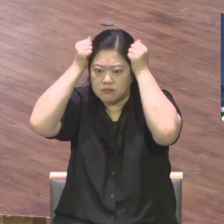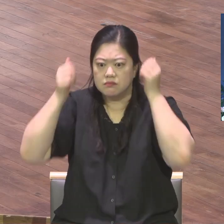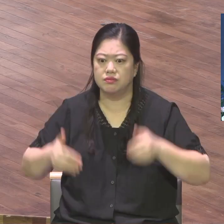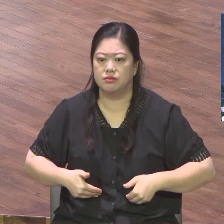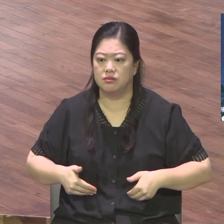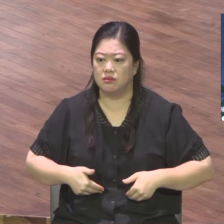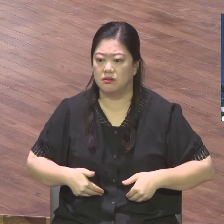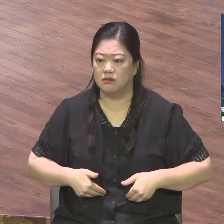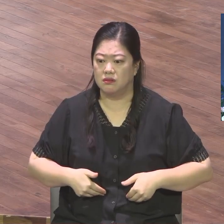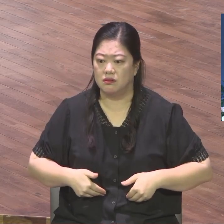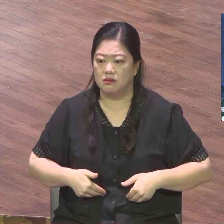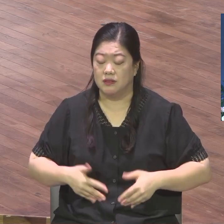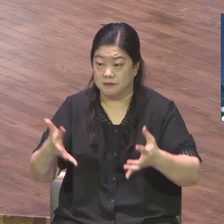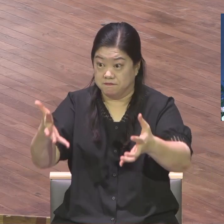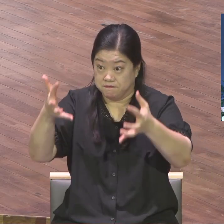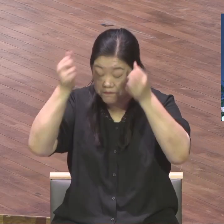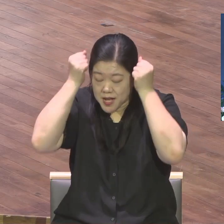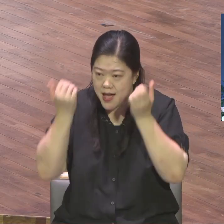끝난 거거든요.